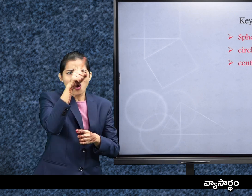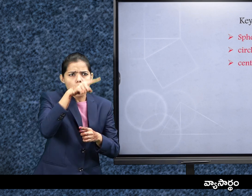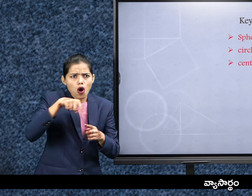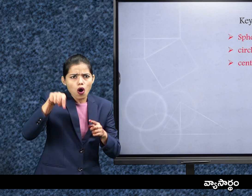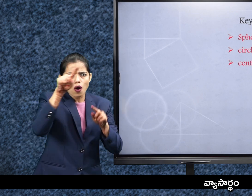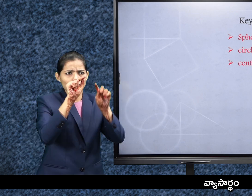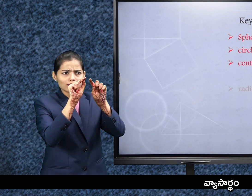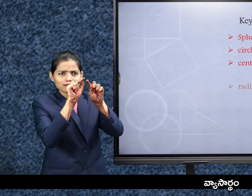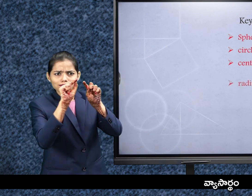వ్యాసార్థం,